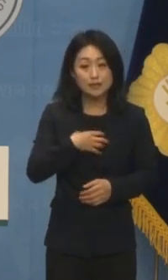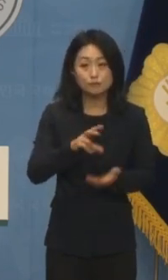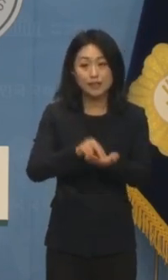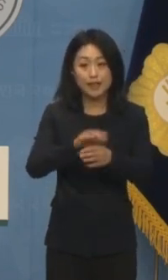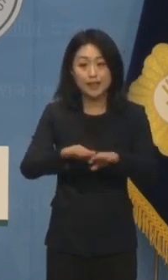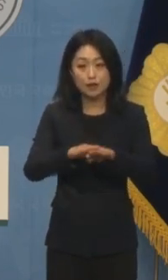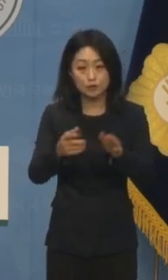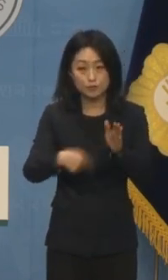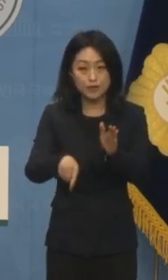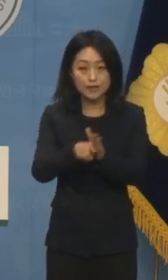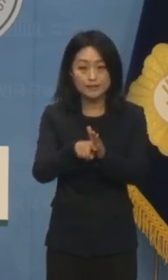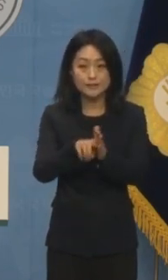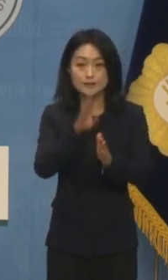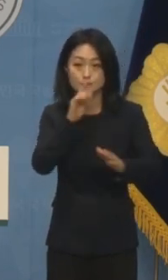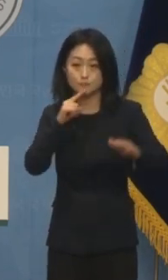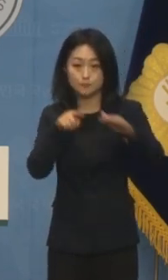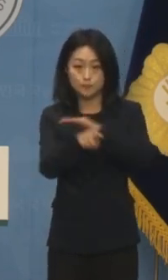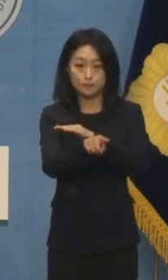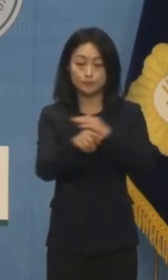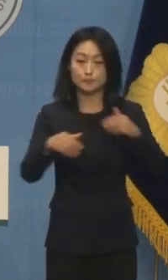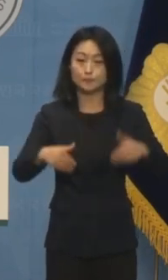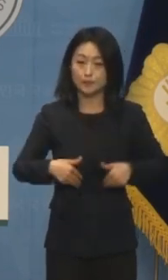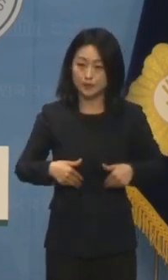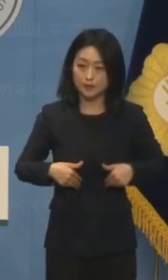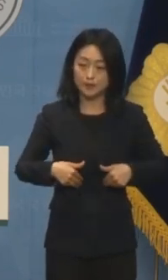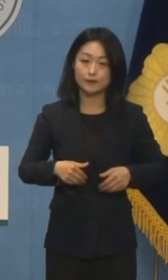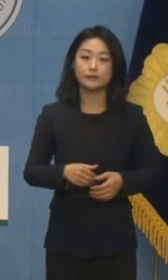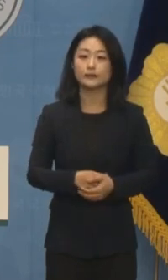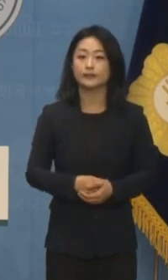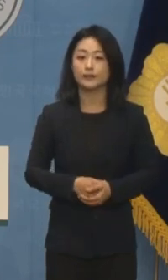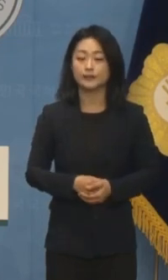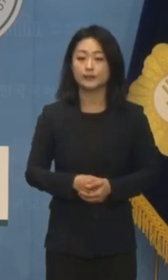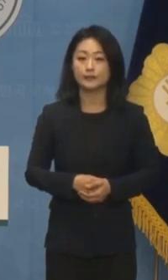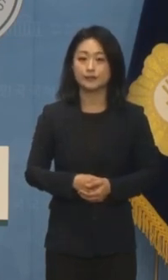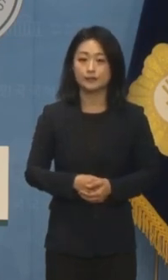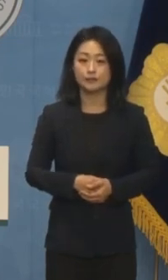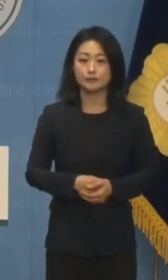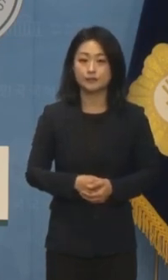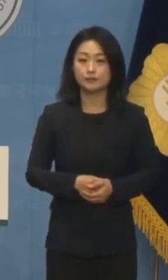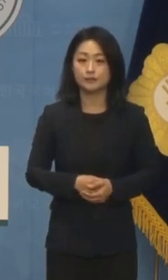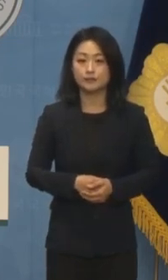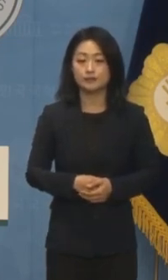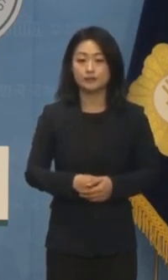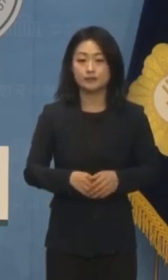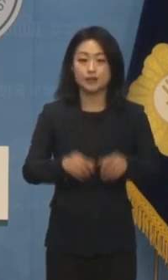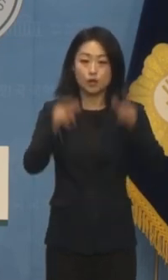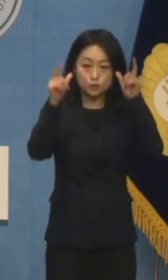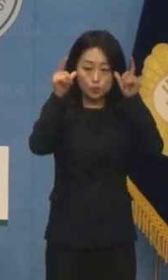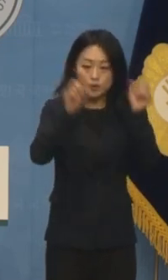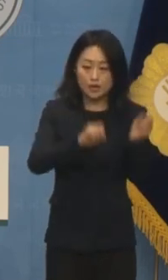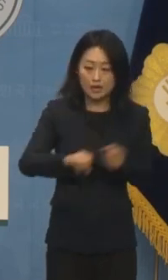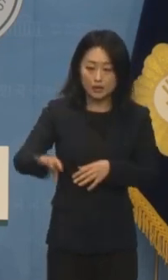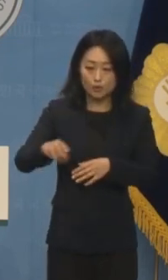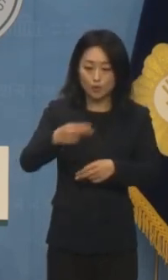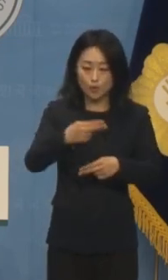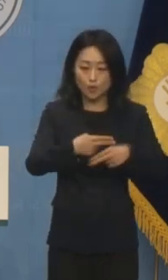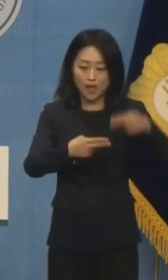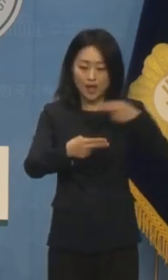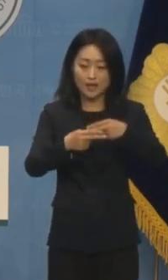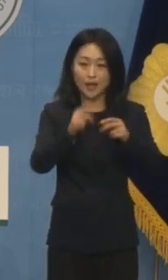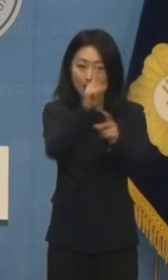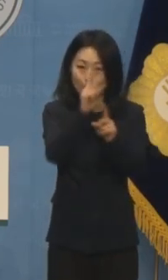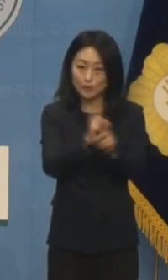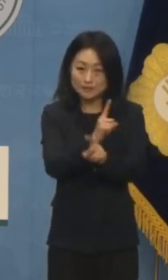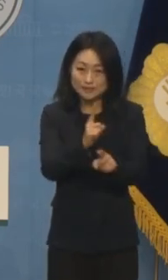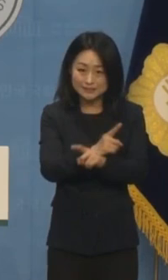극복하기 위해서는 특단의 대책이 필요합니다. 사후 약방문, 소잃고 외양간 고치기 식의